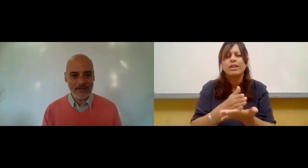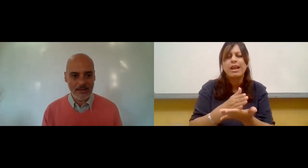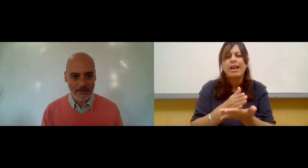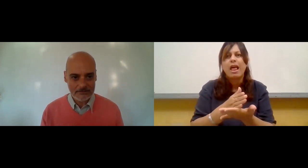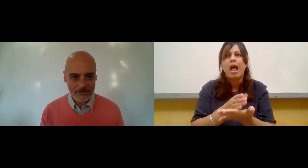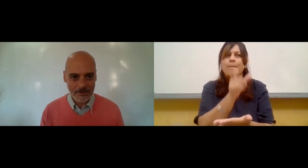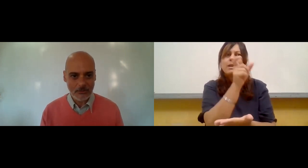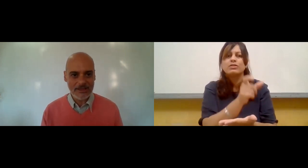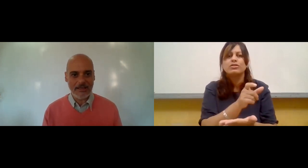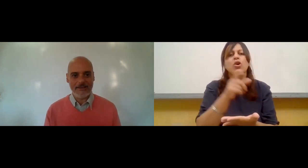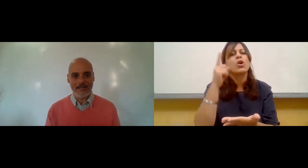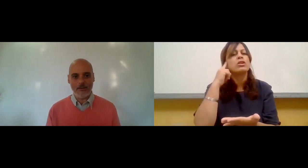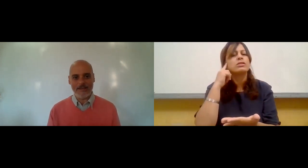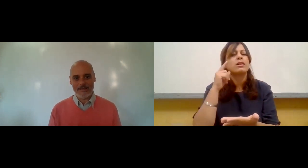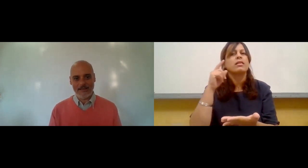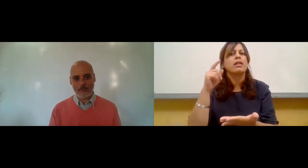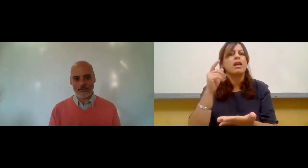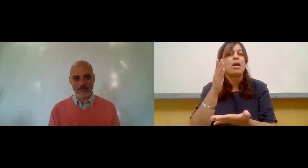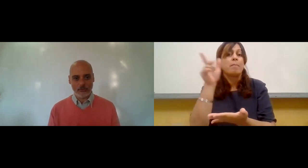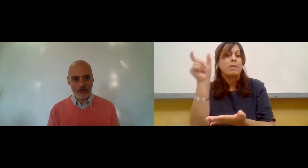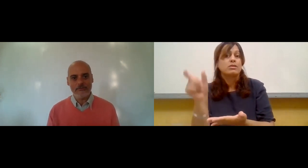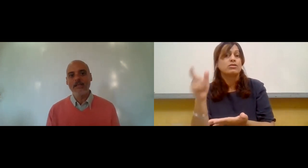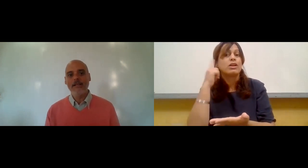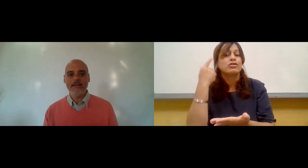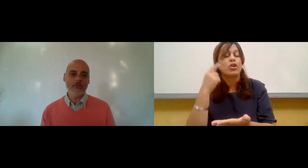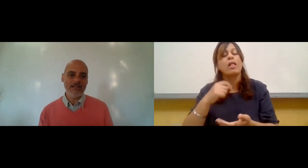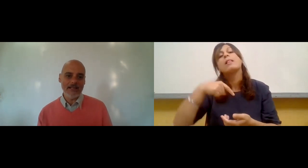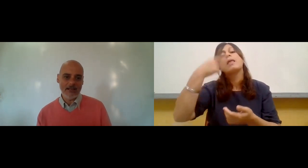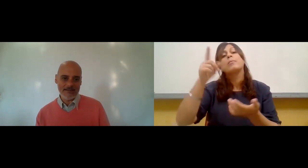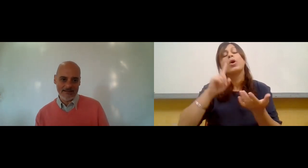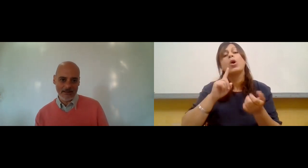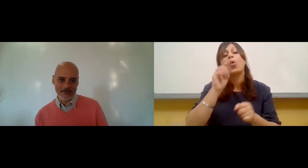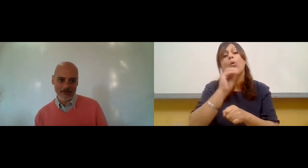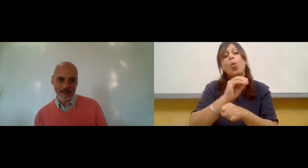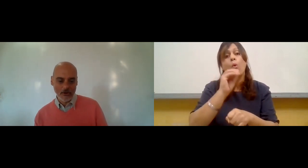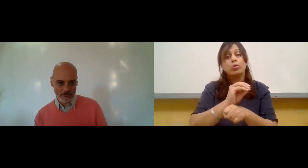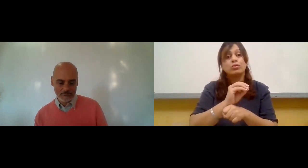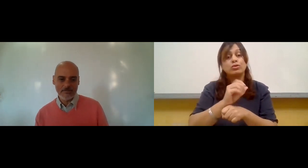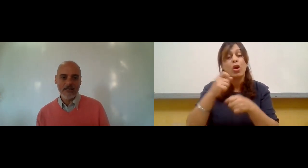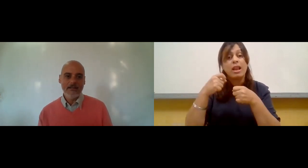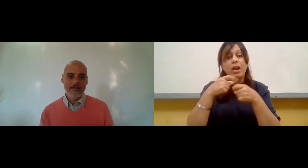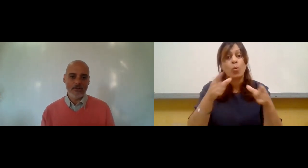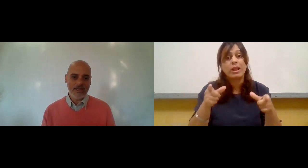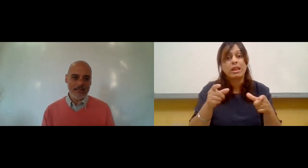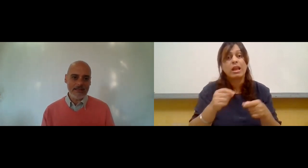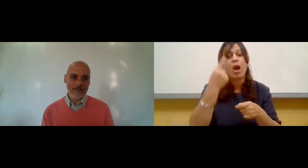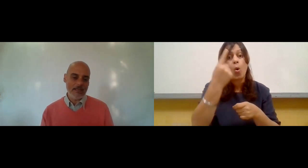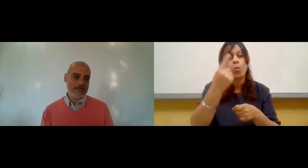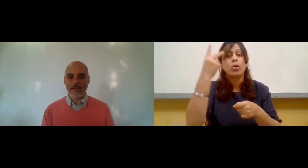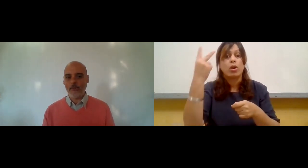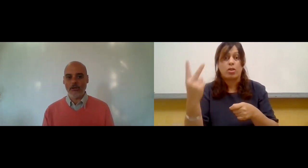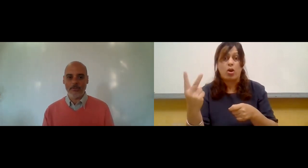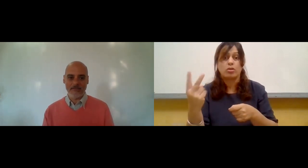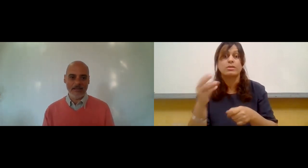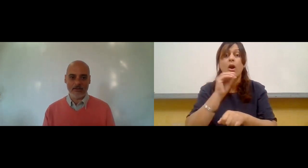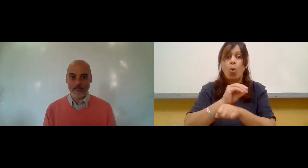de lingüística de las lenguas de señas y lenguas orales 1, y lingüística de las lenguas de señas y lenguas orales 2, donde ahí van a